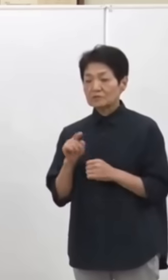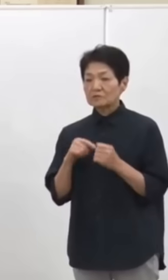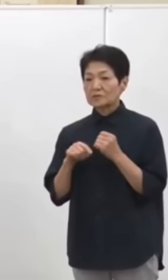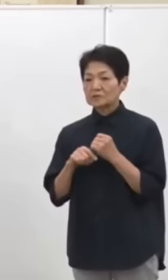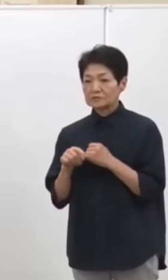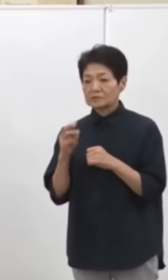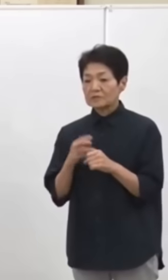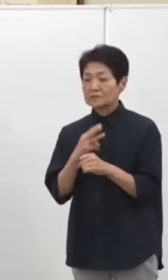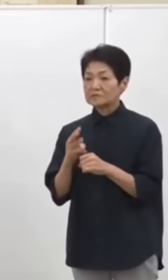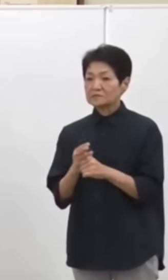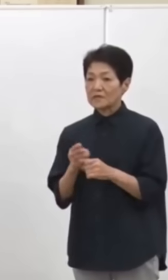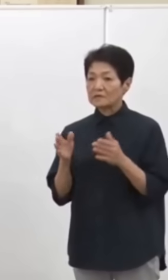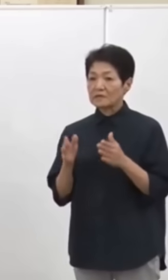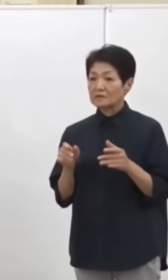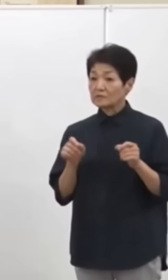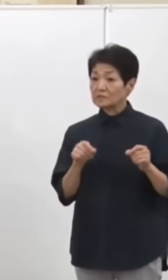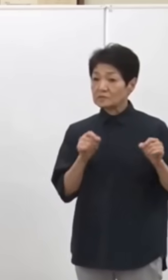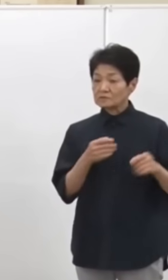丈夫だと思われたんでしょうか。